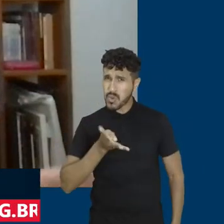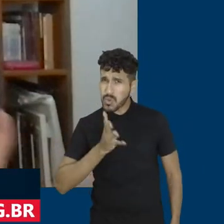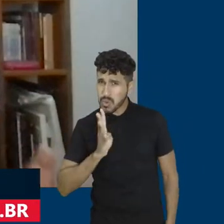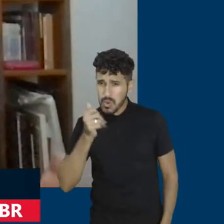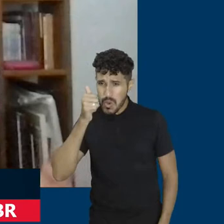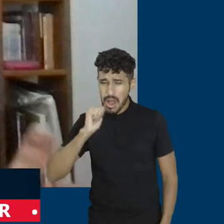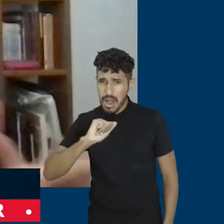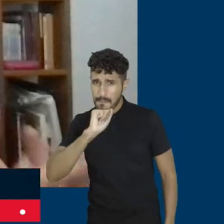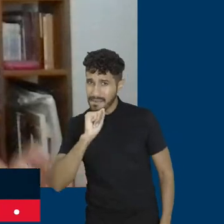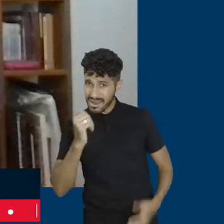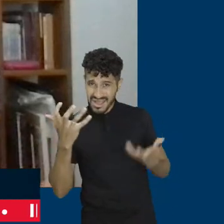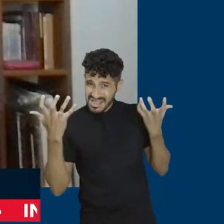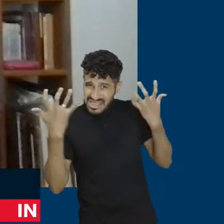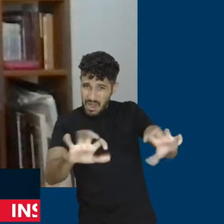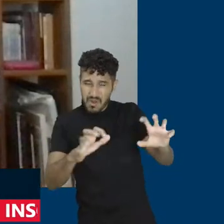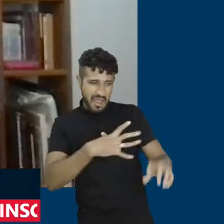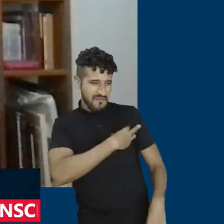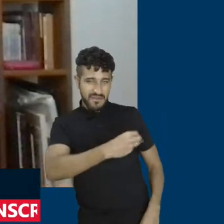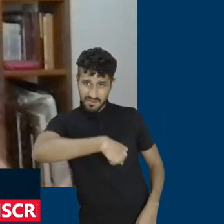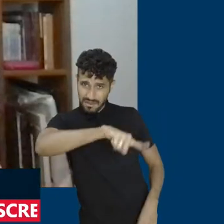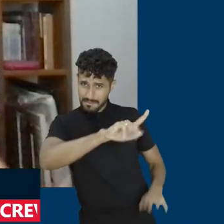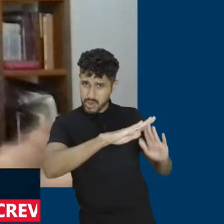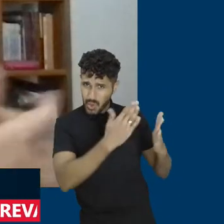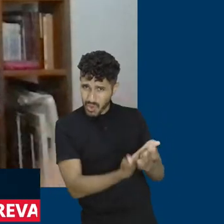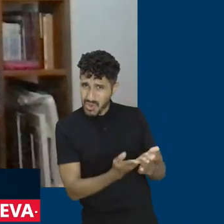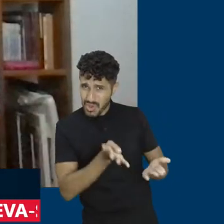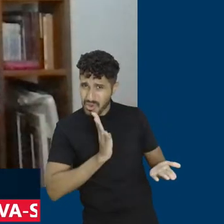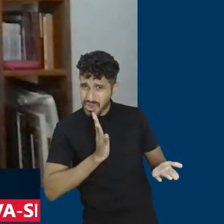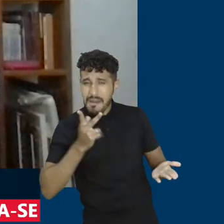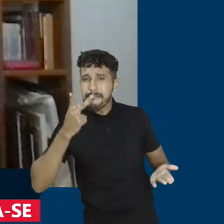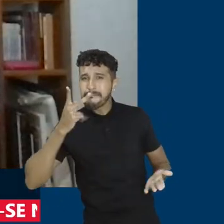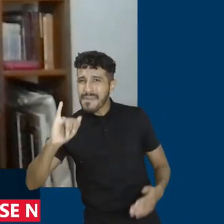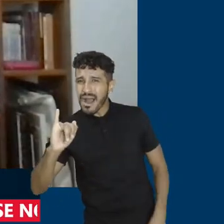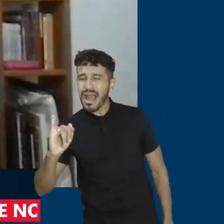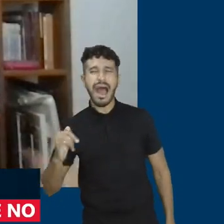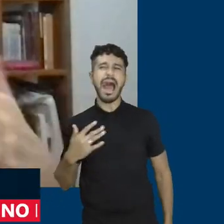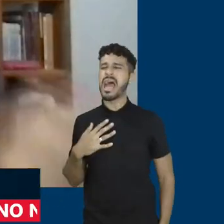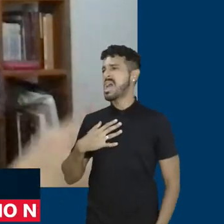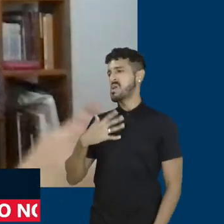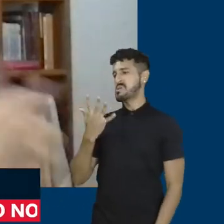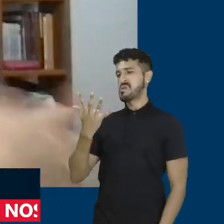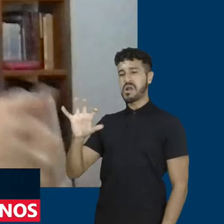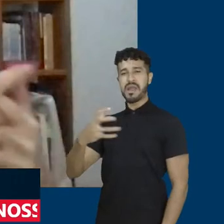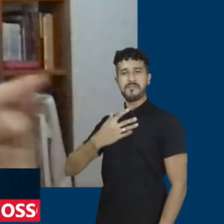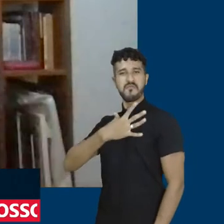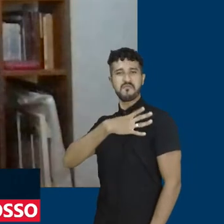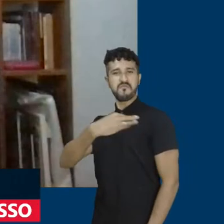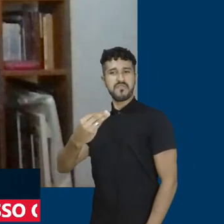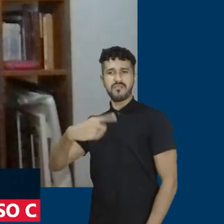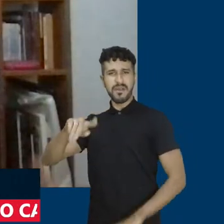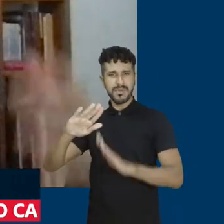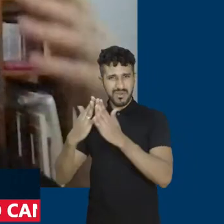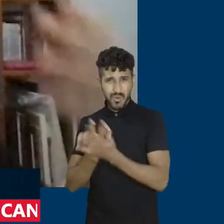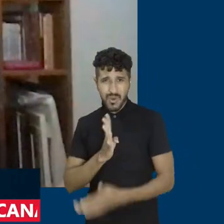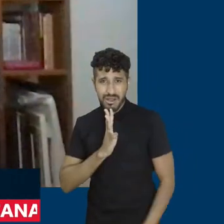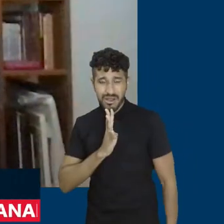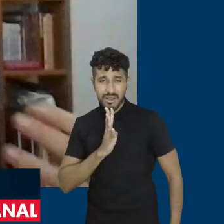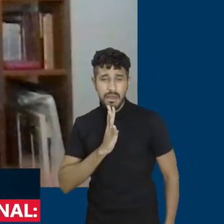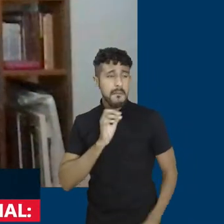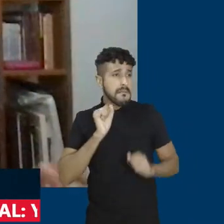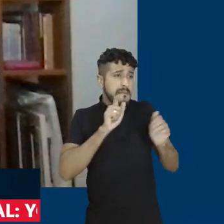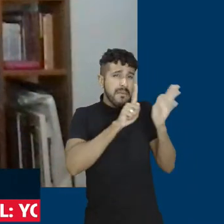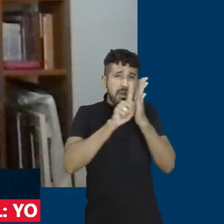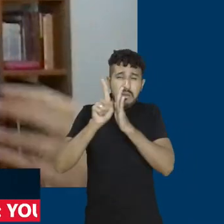mãe que não queira que o menino vá para a escola? Algum pai que não queira que o menino melhore, se forme? Não. Você pode perguntar para